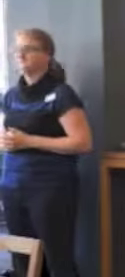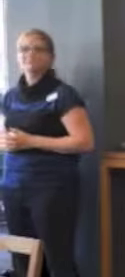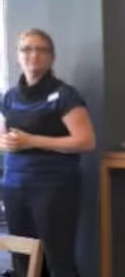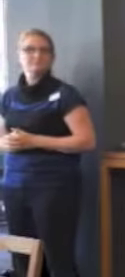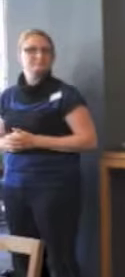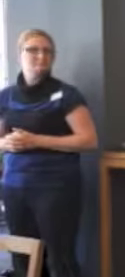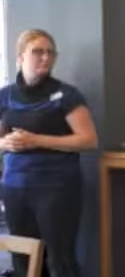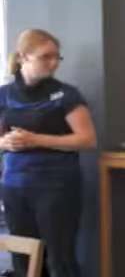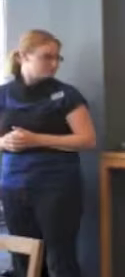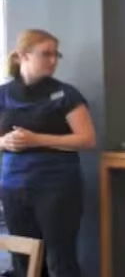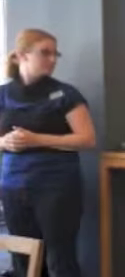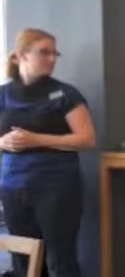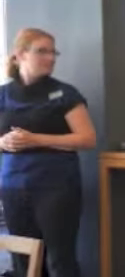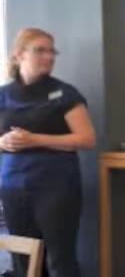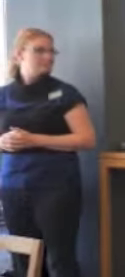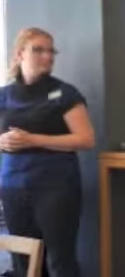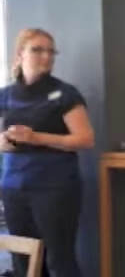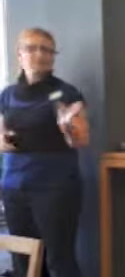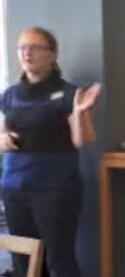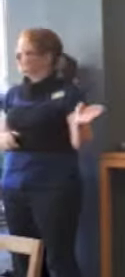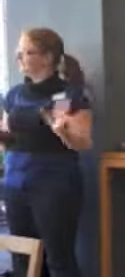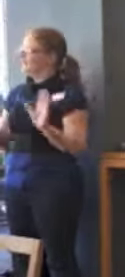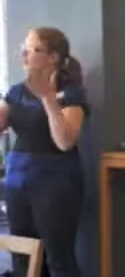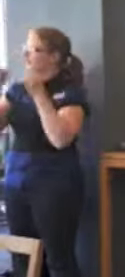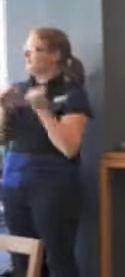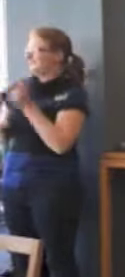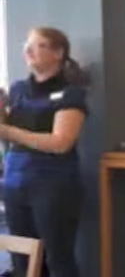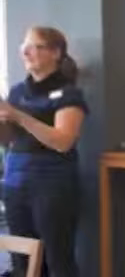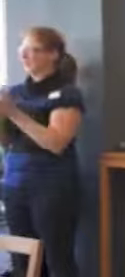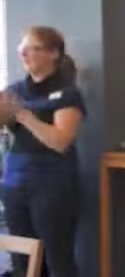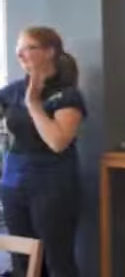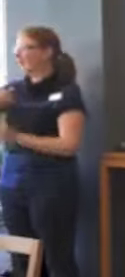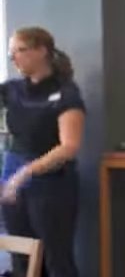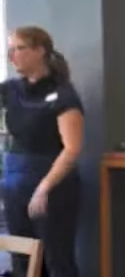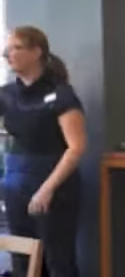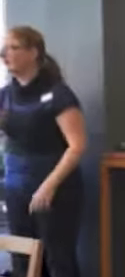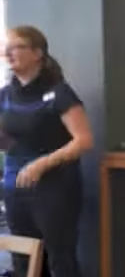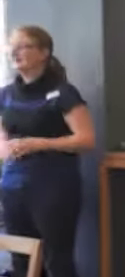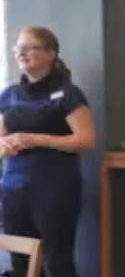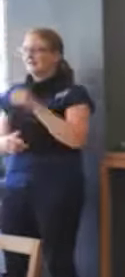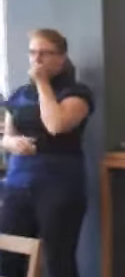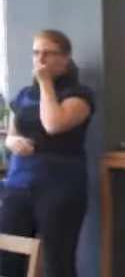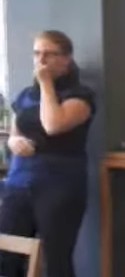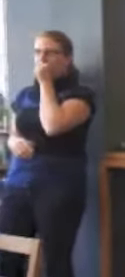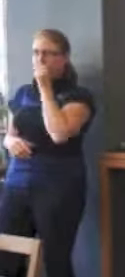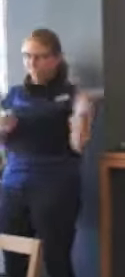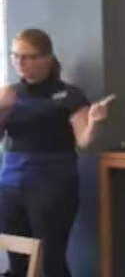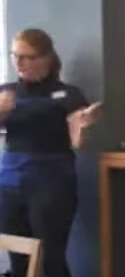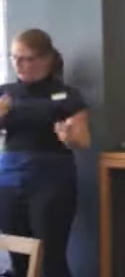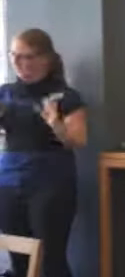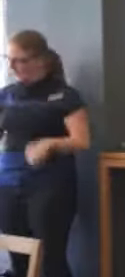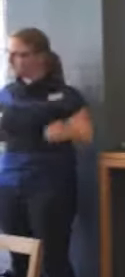Den micken är på, du får sätta på den. Det var föredömligt kort, men det var lite kortare än vad jag hade tänkt mig faktiskt. Ska du berätta? Du har sagt att jag ska vara